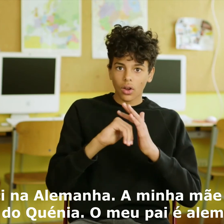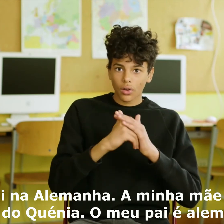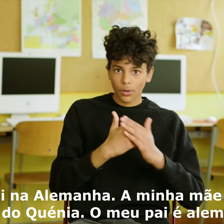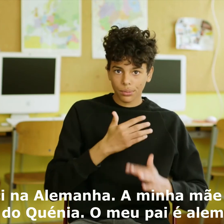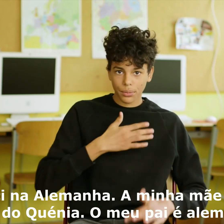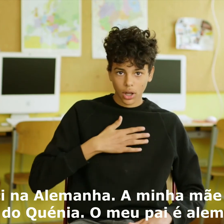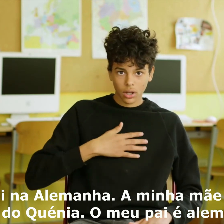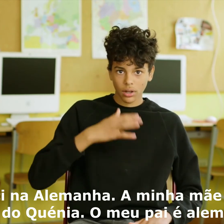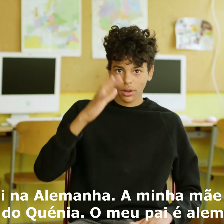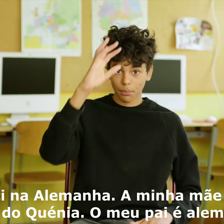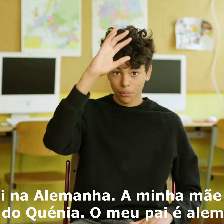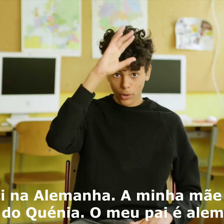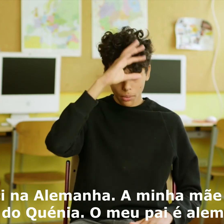E o meu pai é alemão.